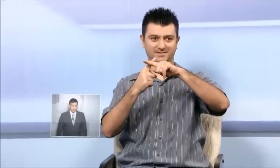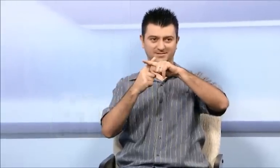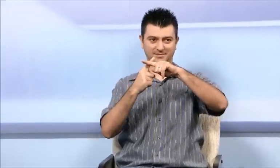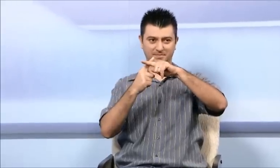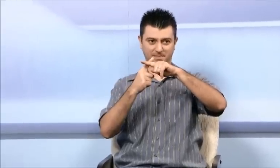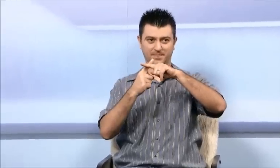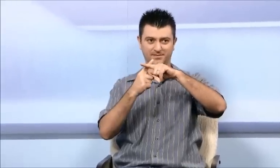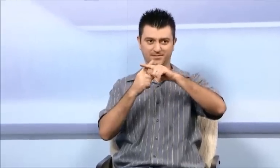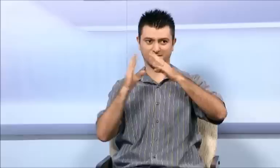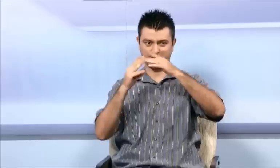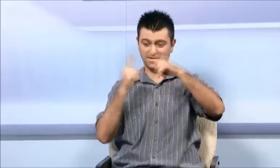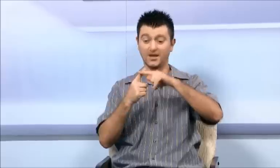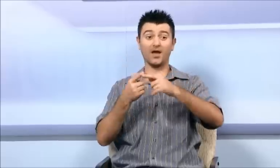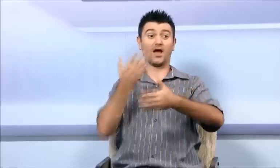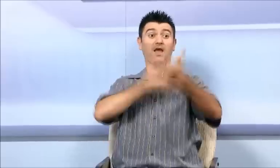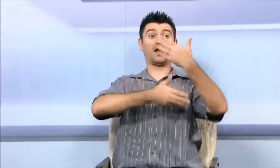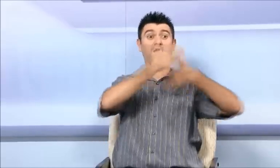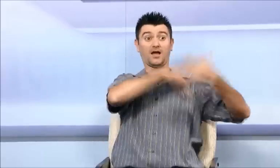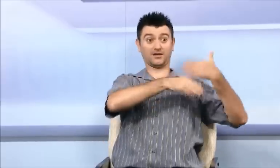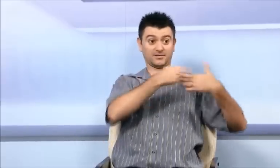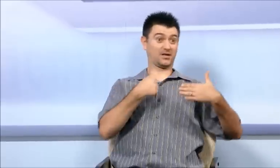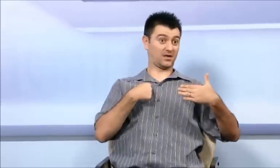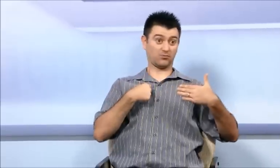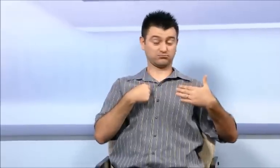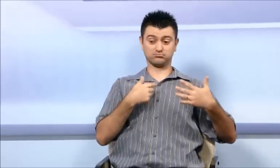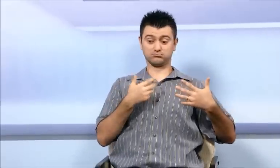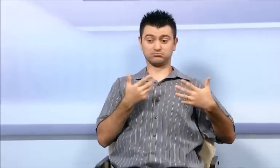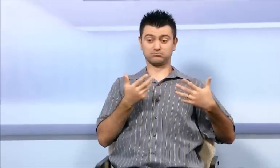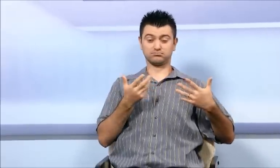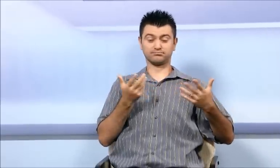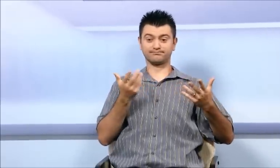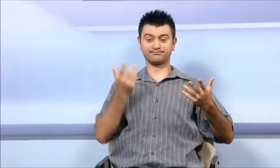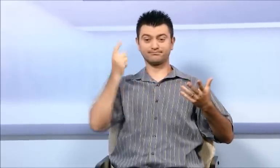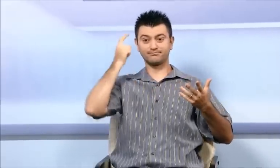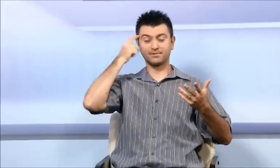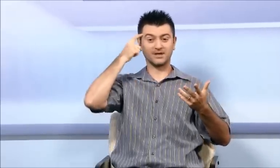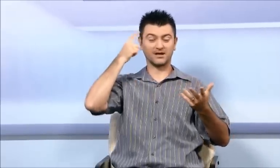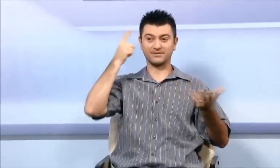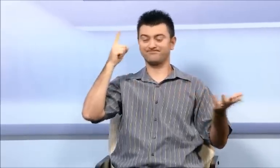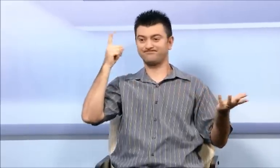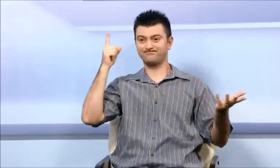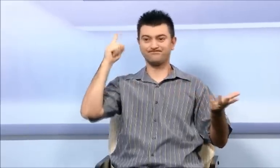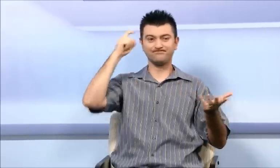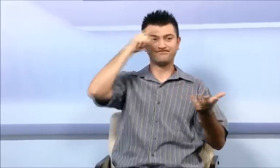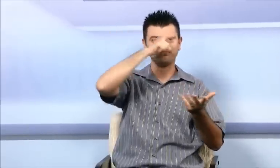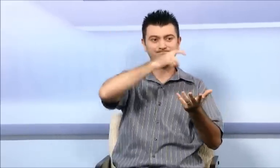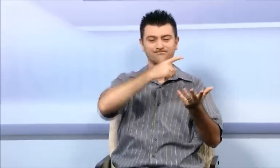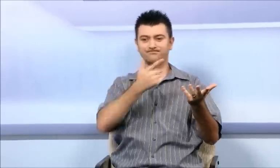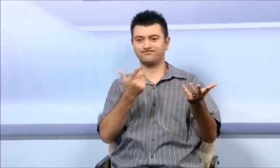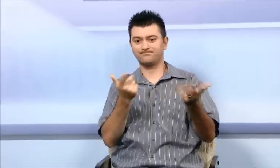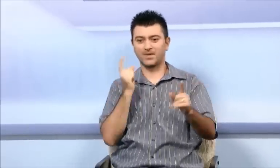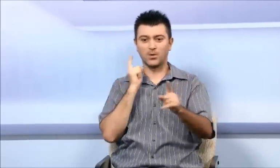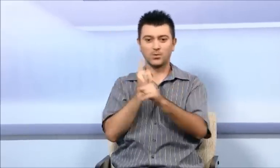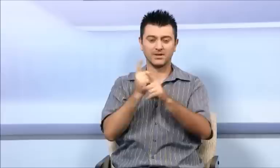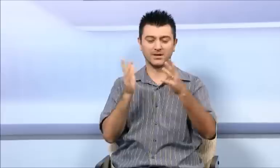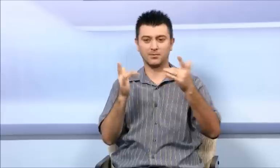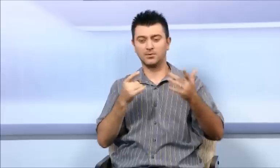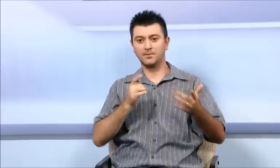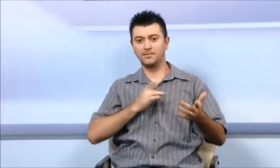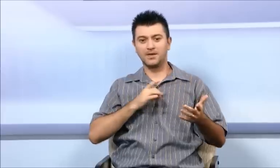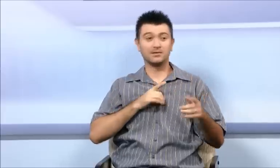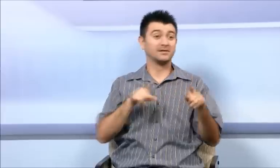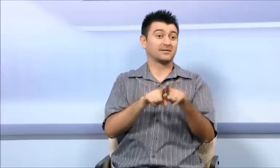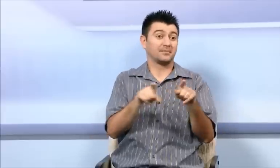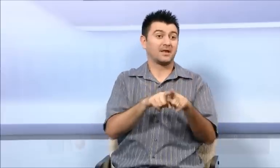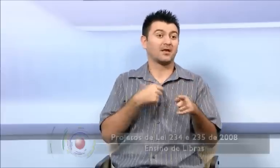Então, eu conheci ela na igreja. Aí antes, eu ficava pensando assim, vai ser difícil